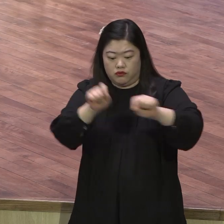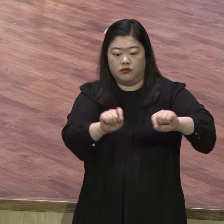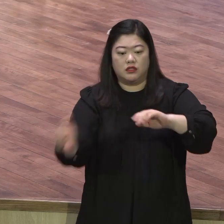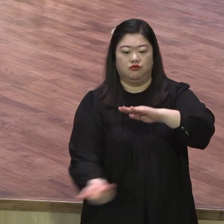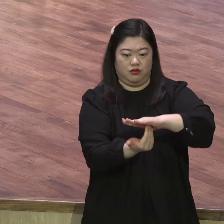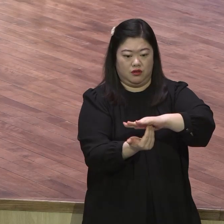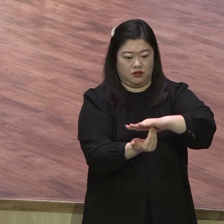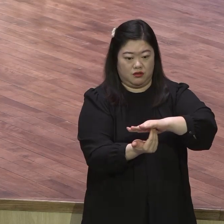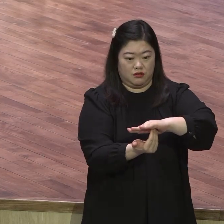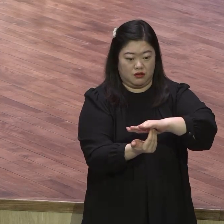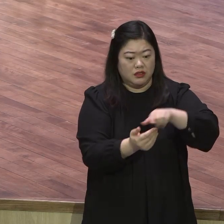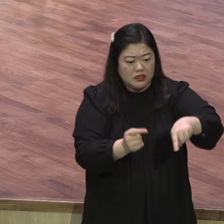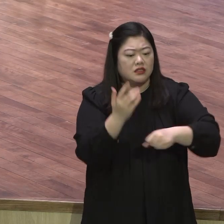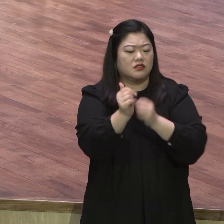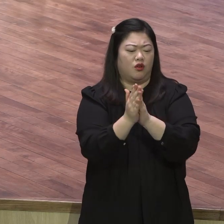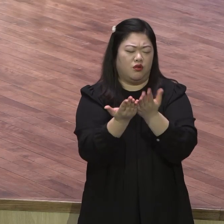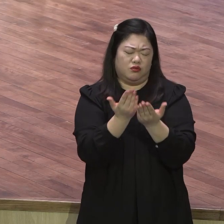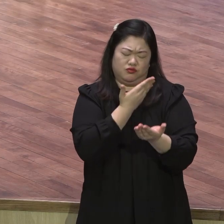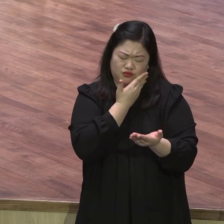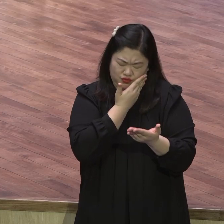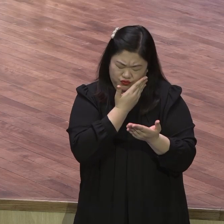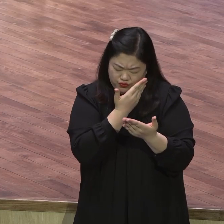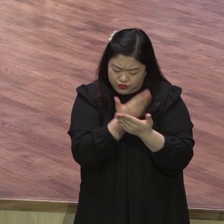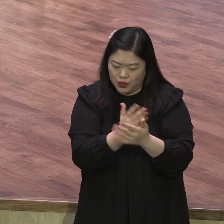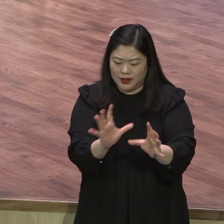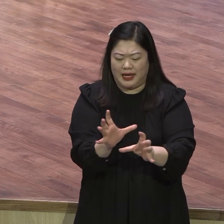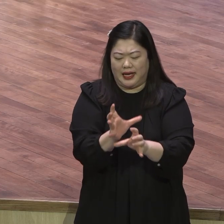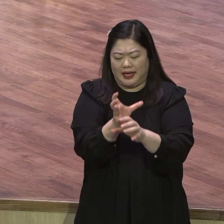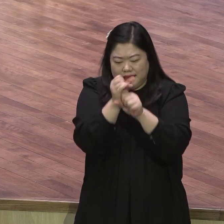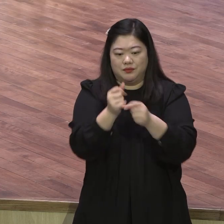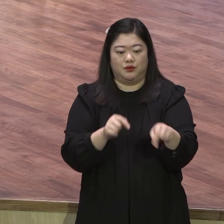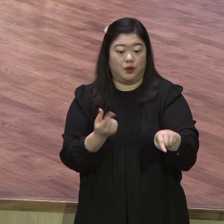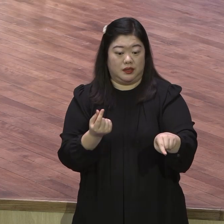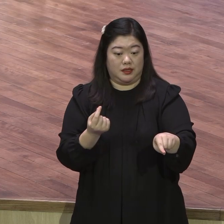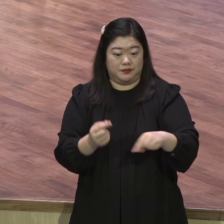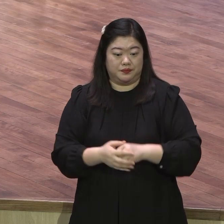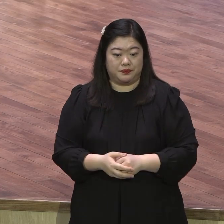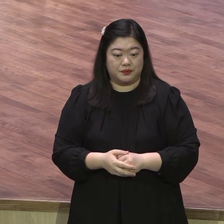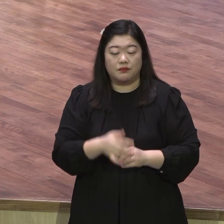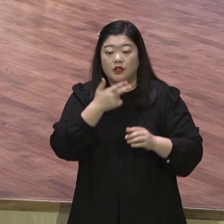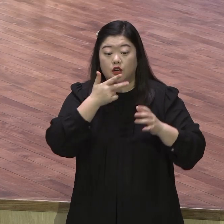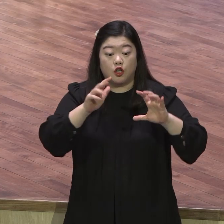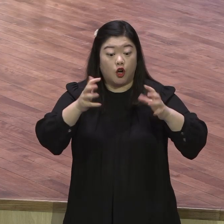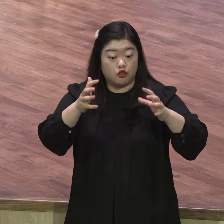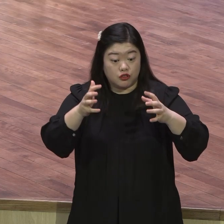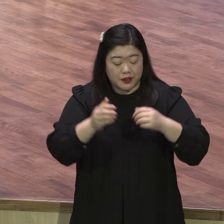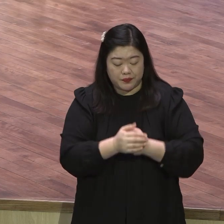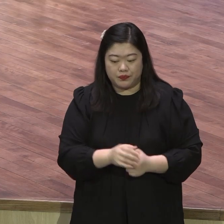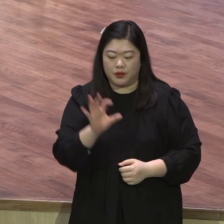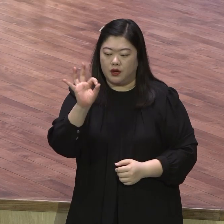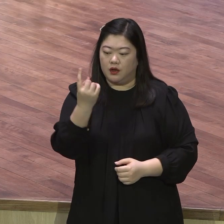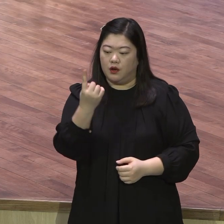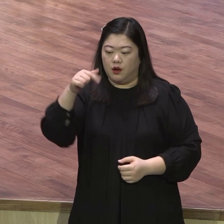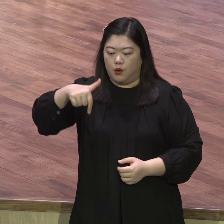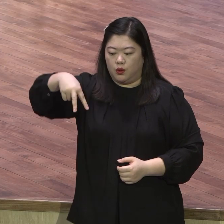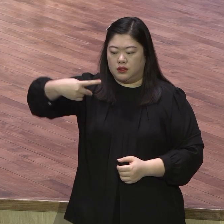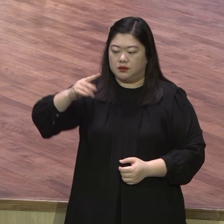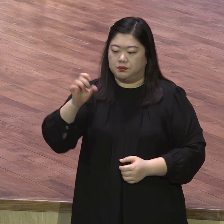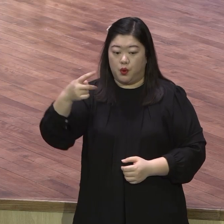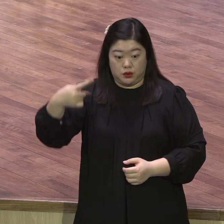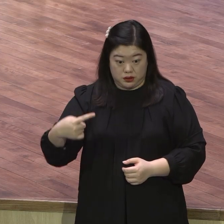핵심 약속이 영국의 옥스포드 대학교와 캠프리시 대학의